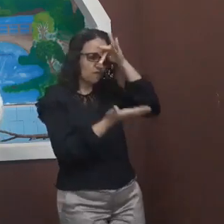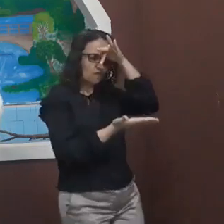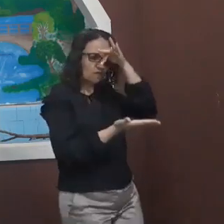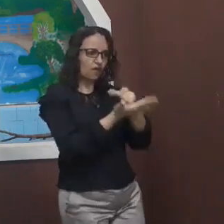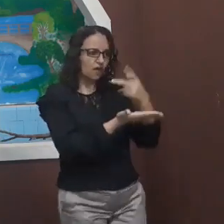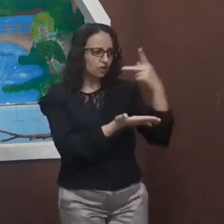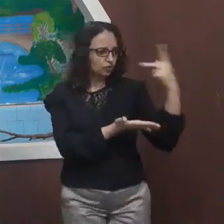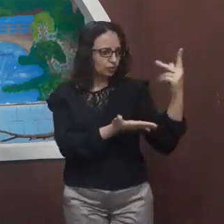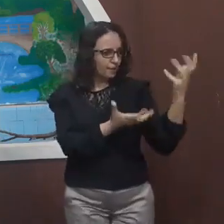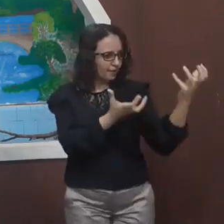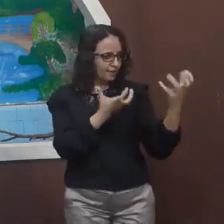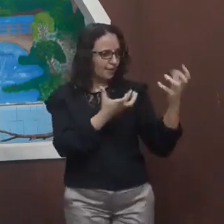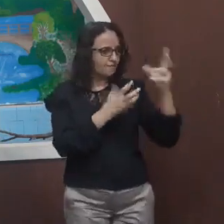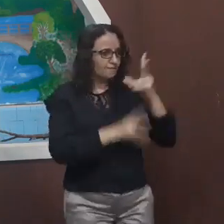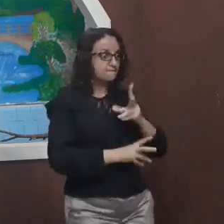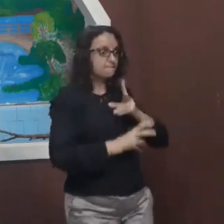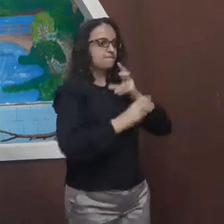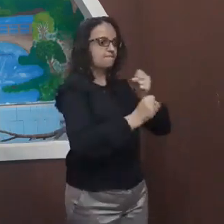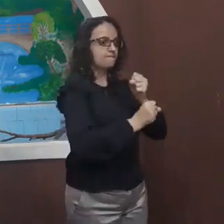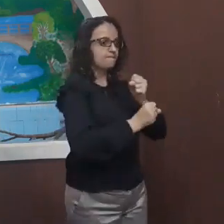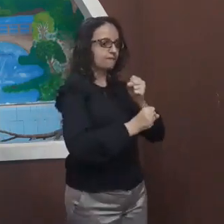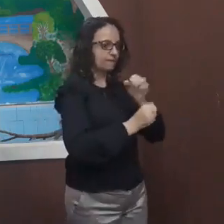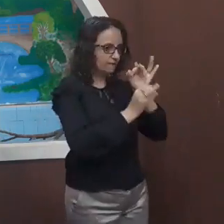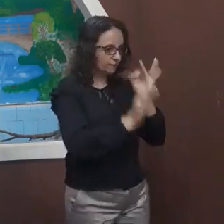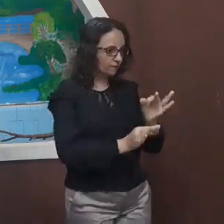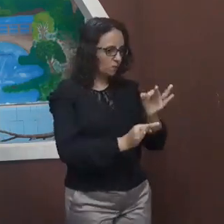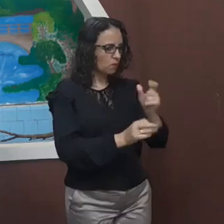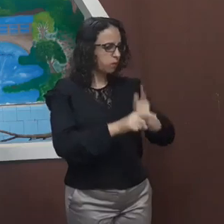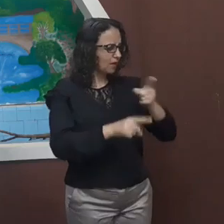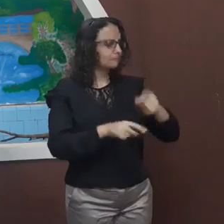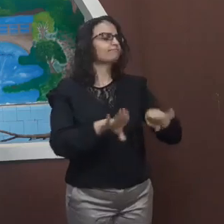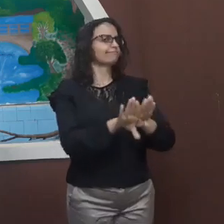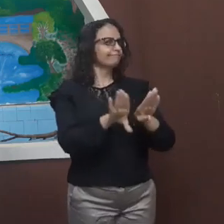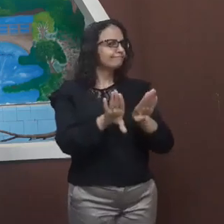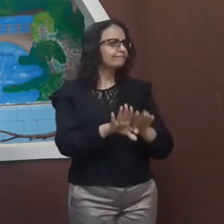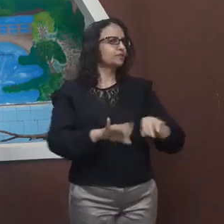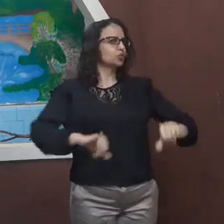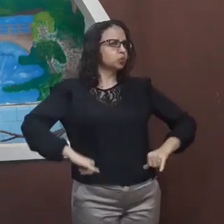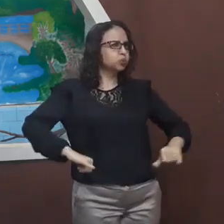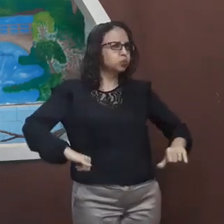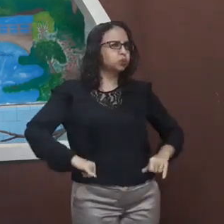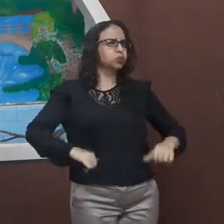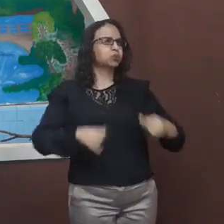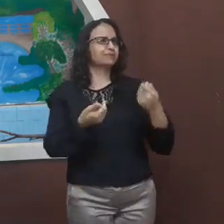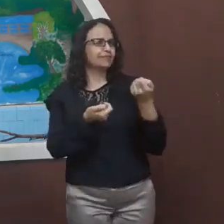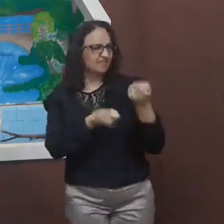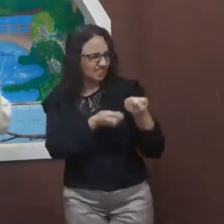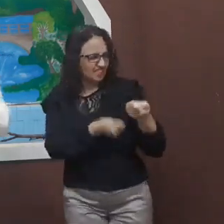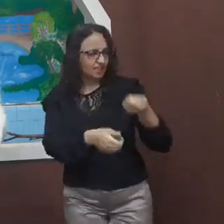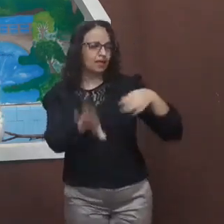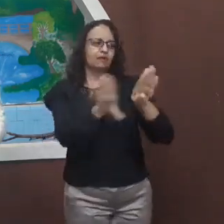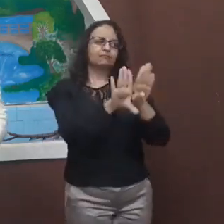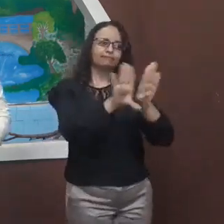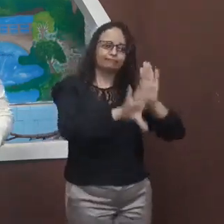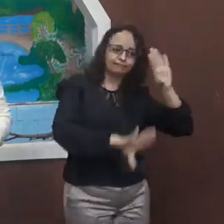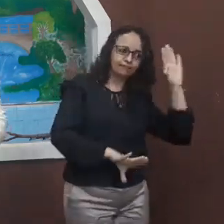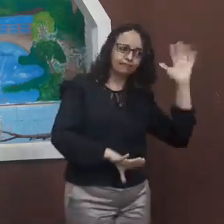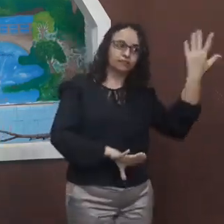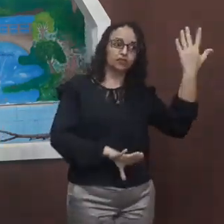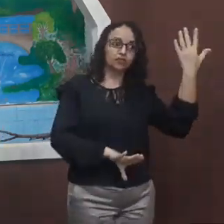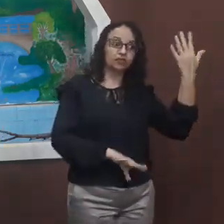você pode passar por essas dificuldades. Você pode passar, e